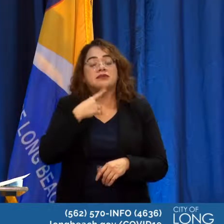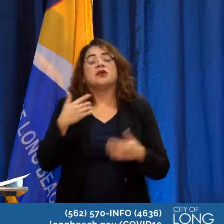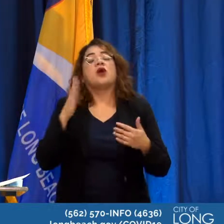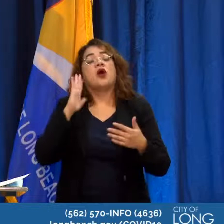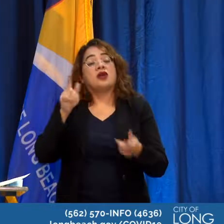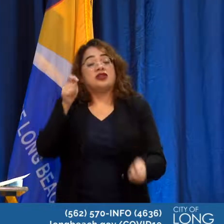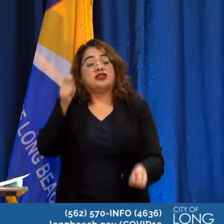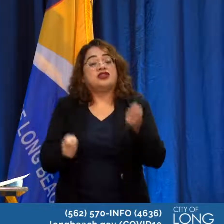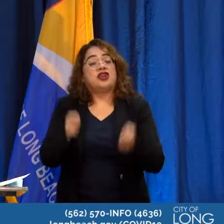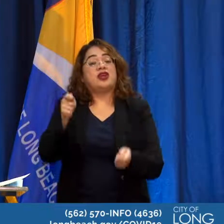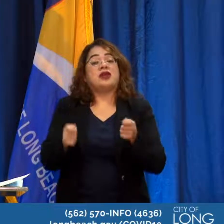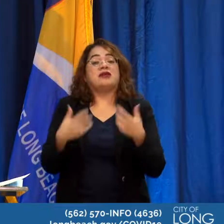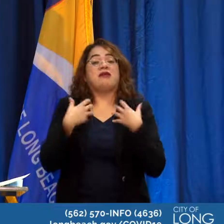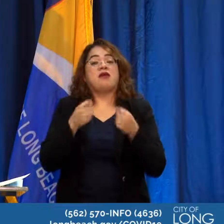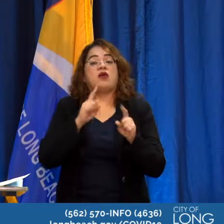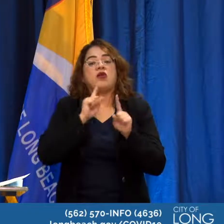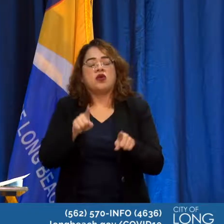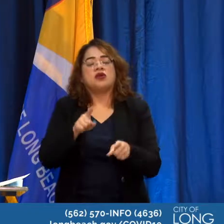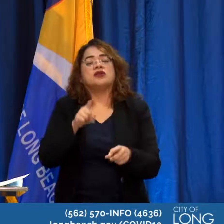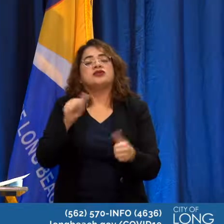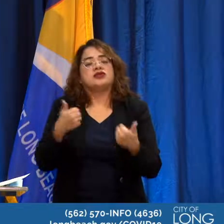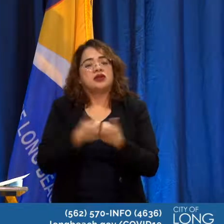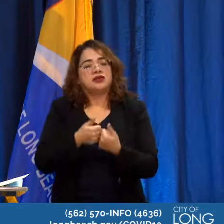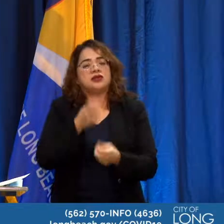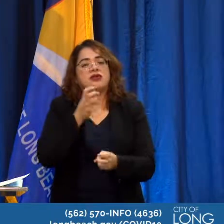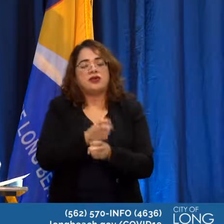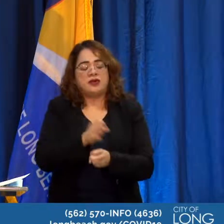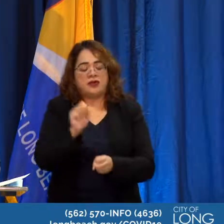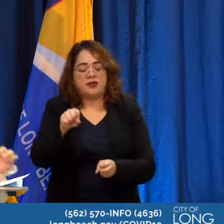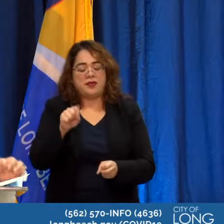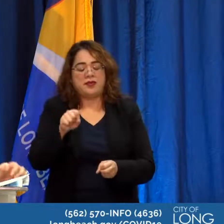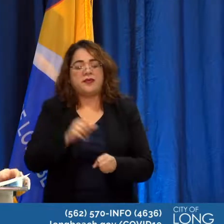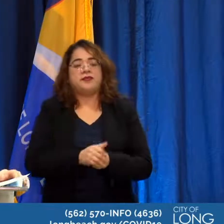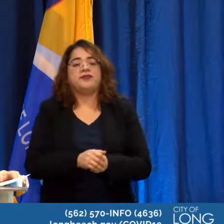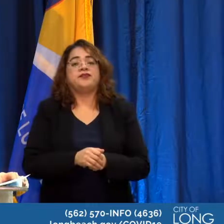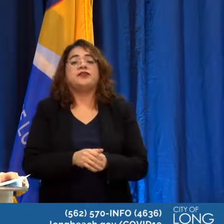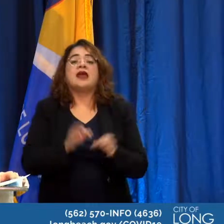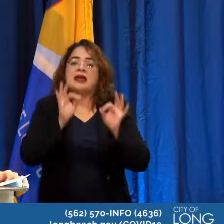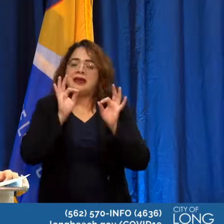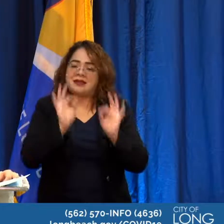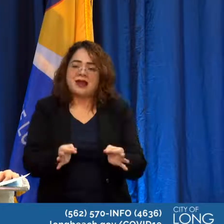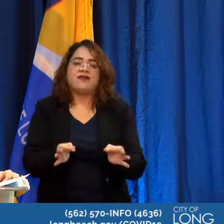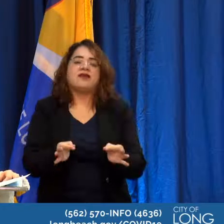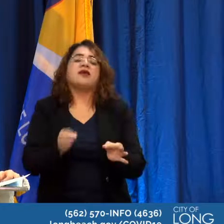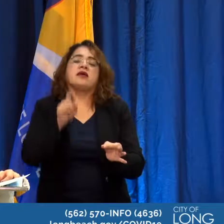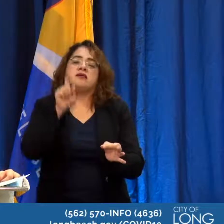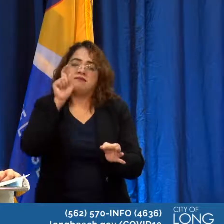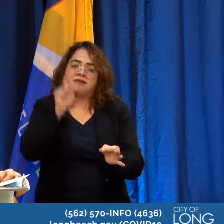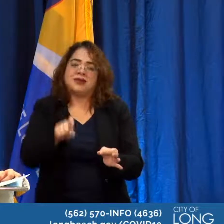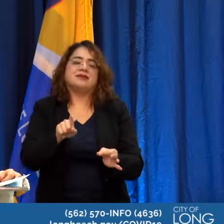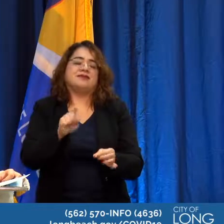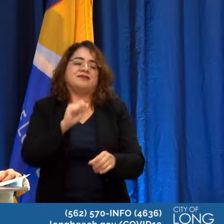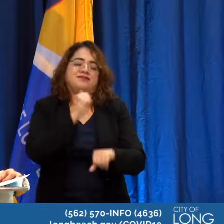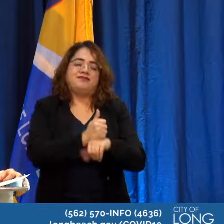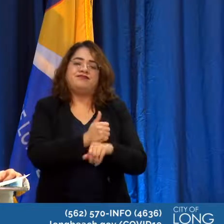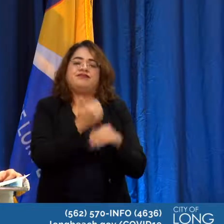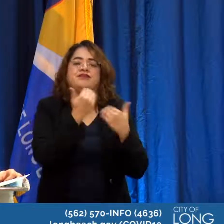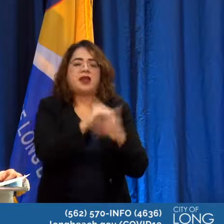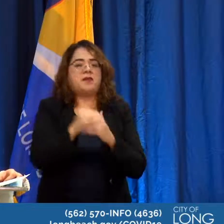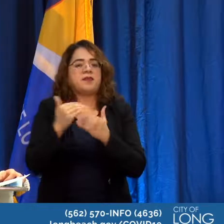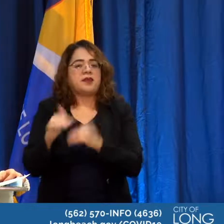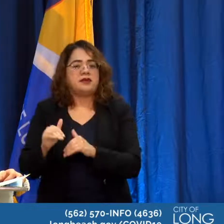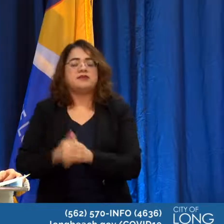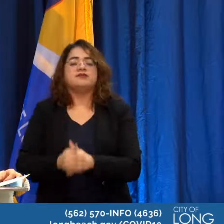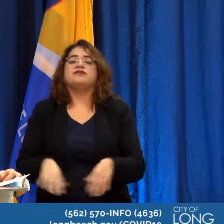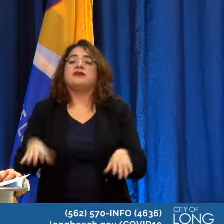para restaurantes. Esto es definitivamente algo que es muy difícil para ellos hacer,